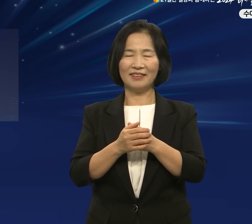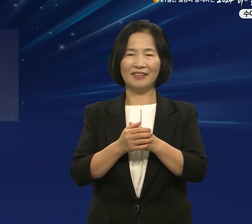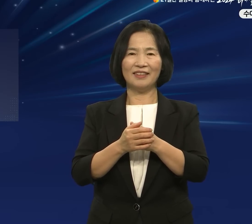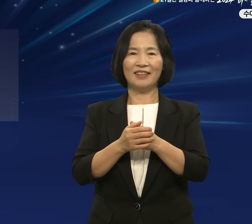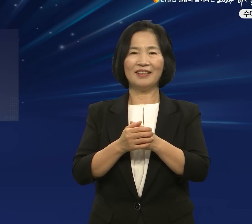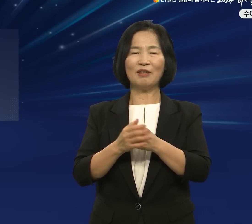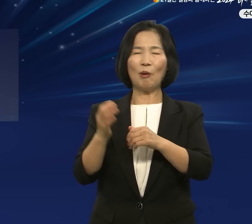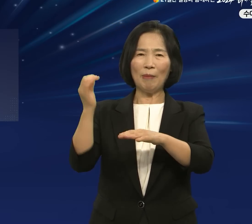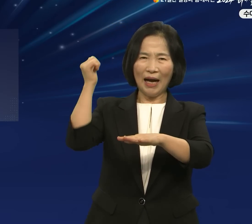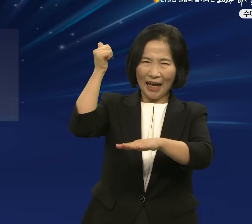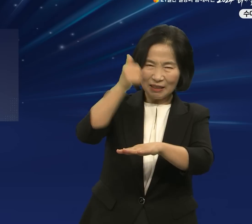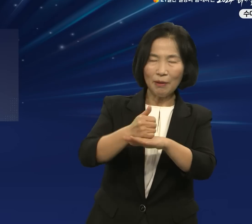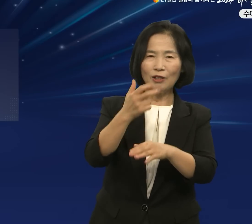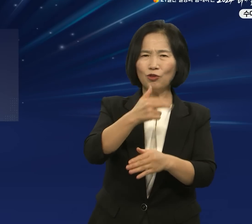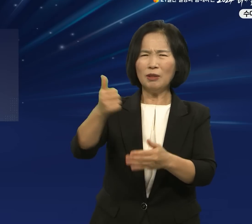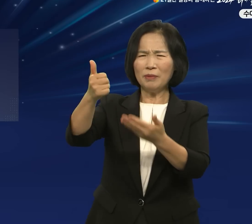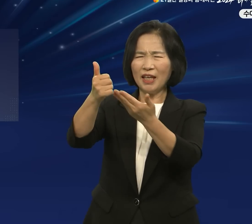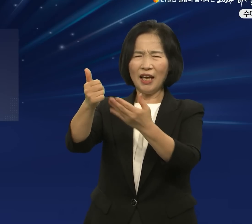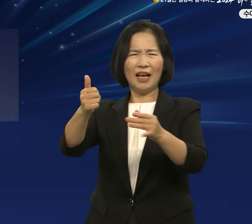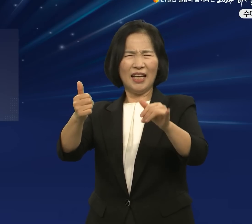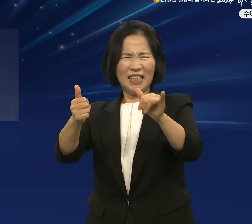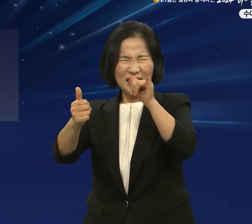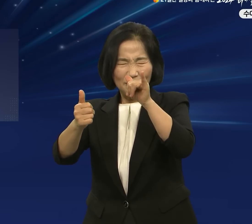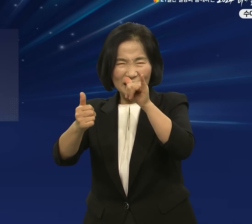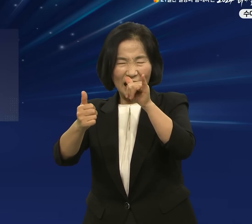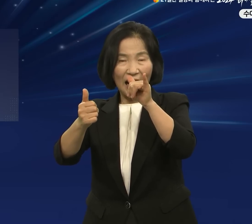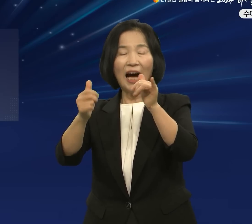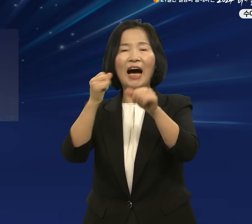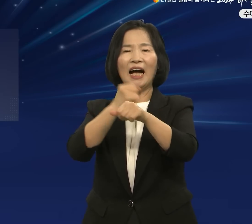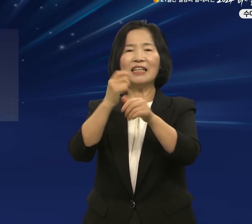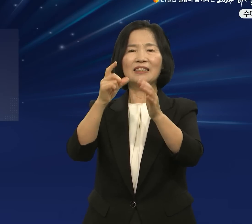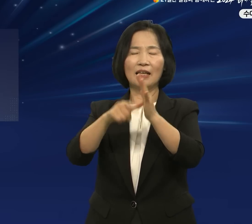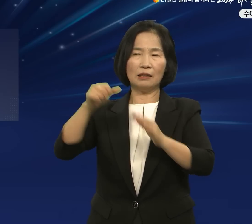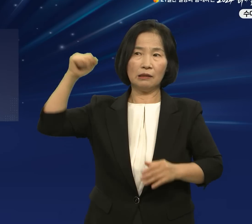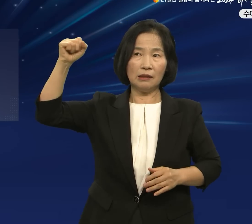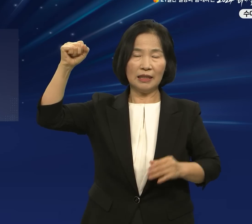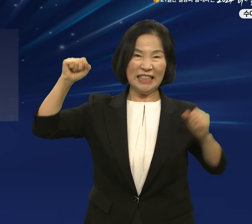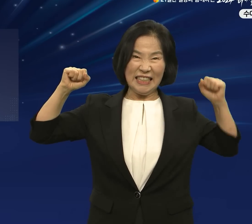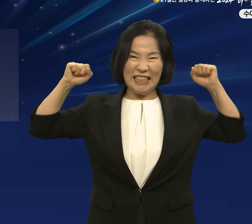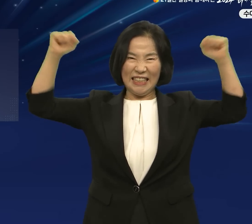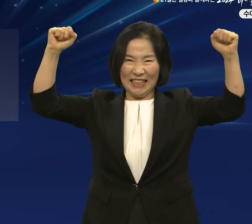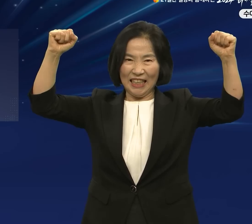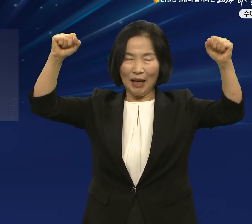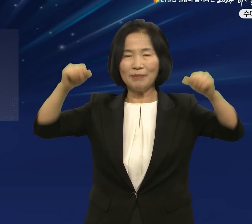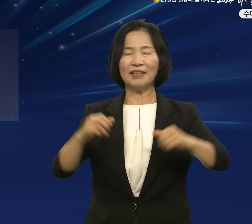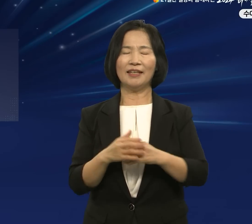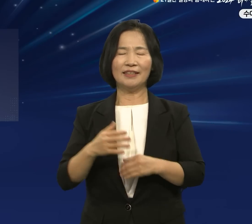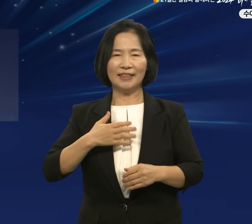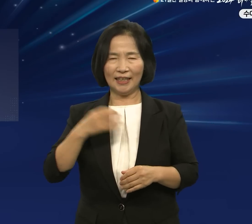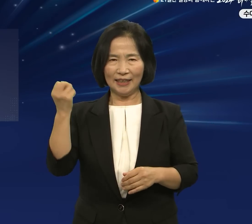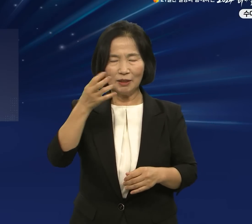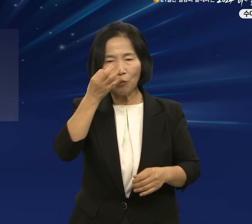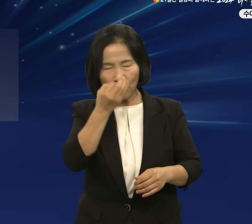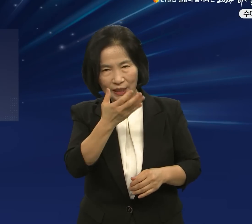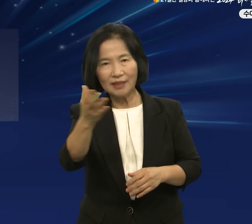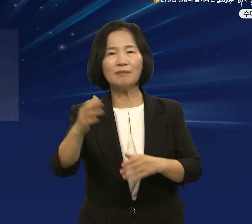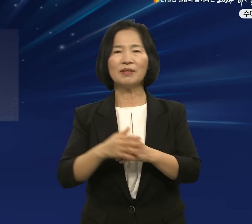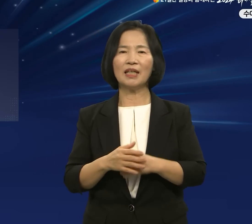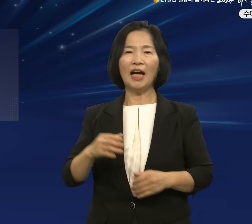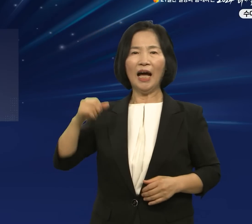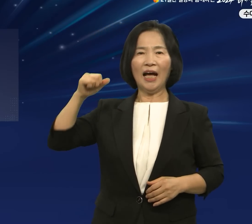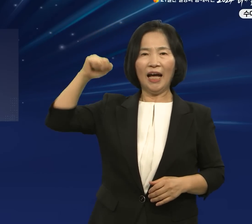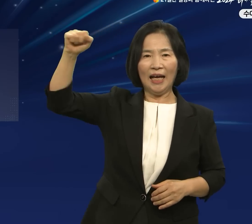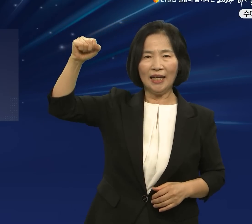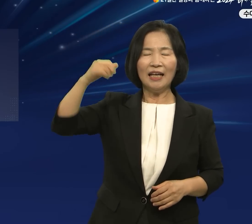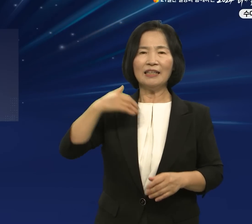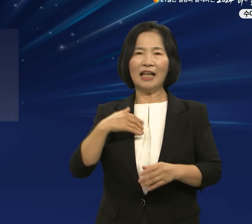마지막 3번째 주님께 있습니다는 2손을 드는 겁니다. 다시 한번 제가 해볼게요. 나의